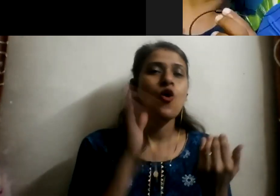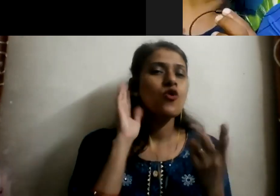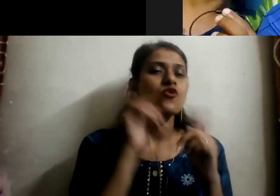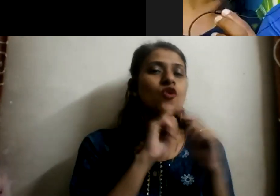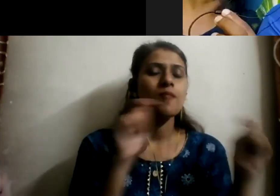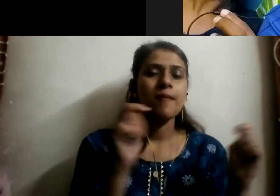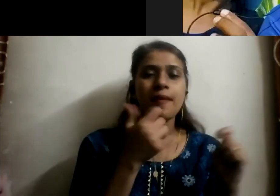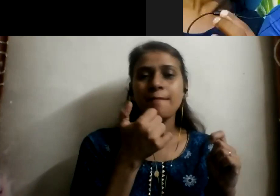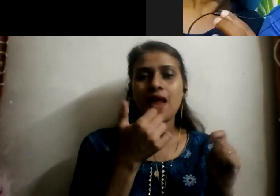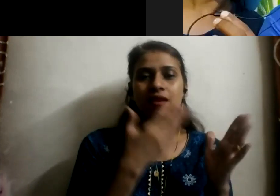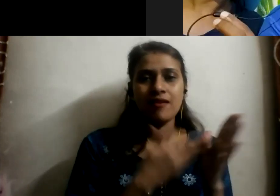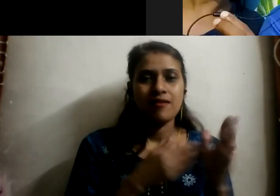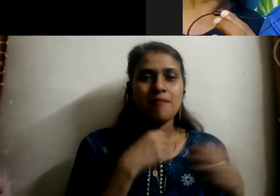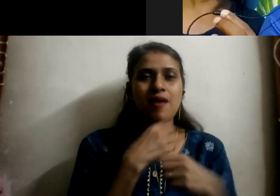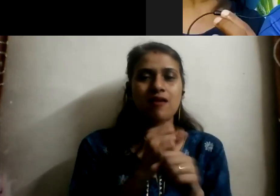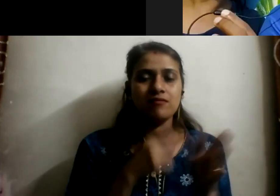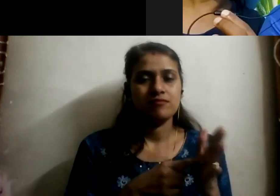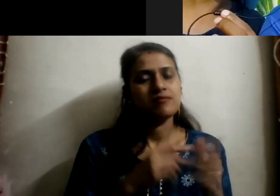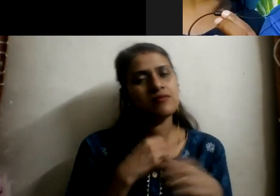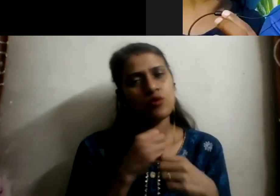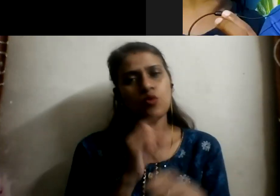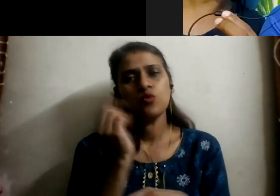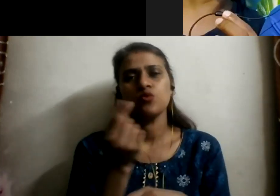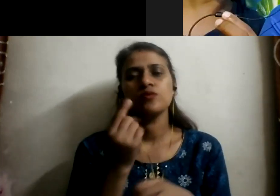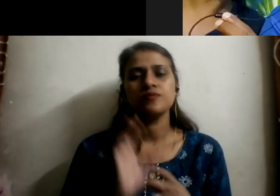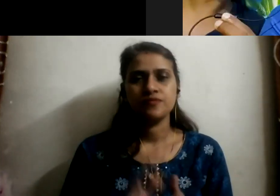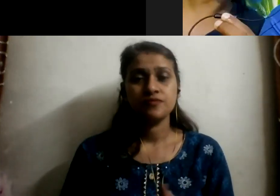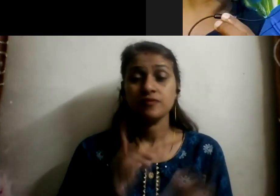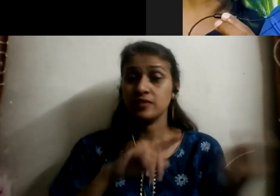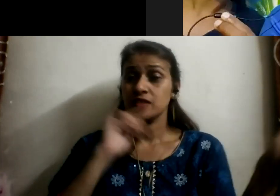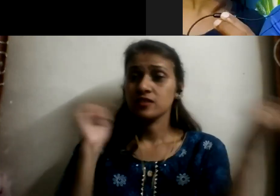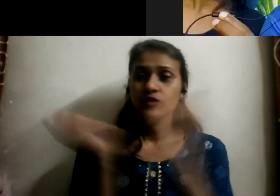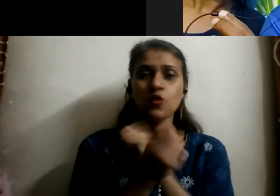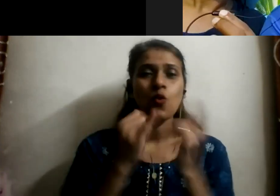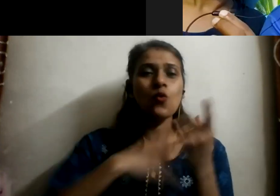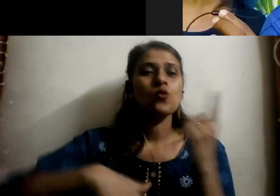सपोर्ट करेंगे, सो इट विल बी ह्यूज चेंज टू अवर सोसाइटी।